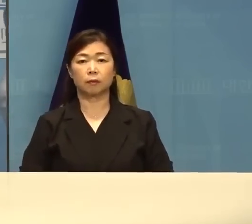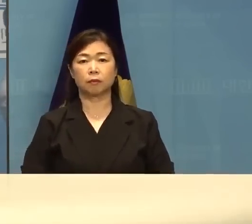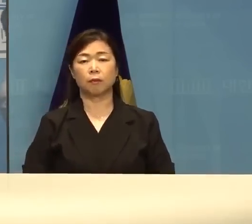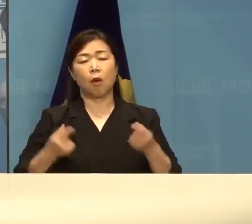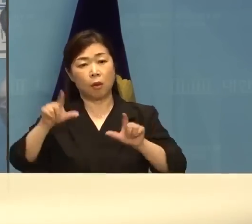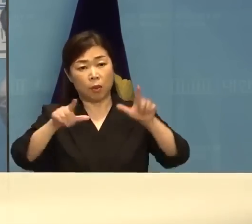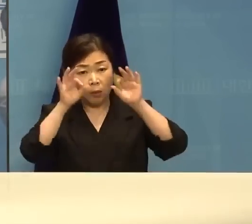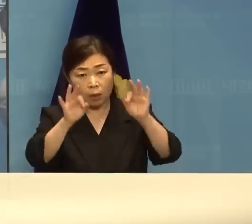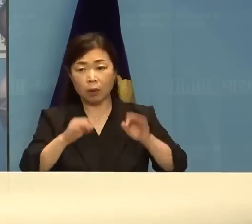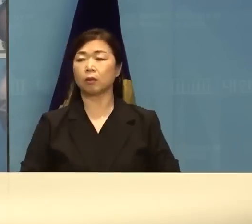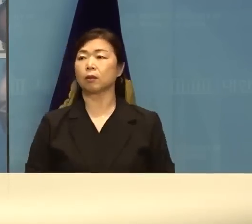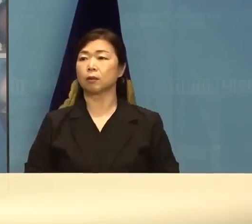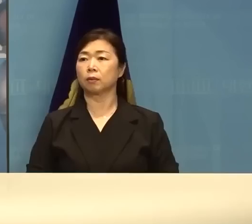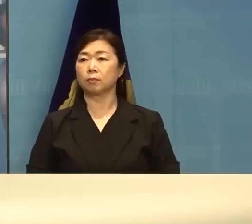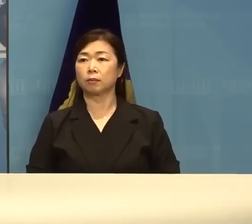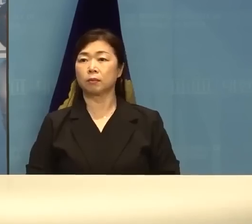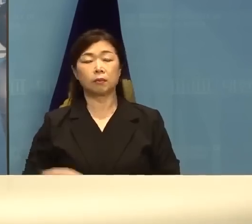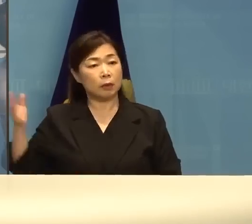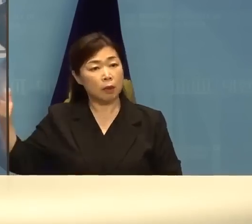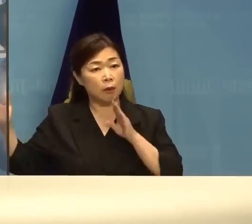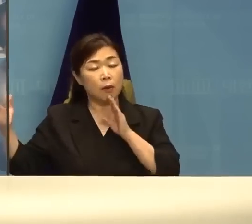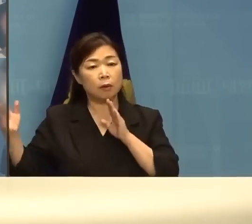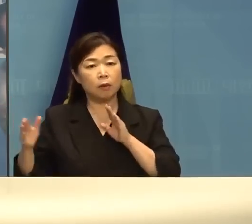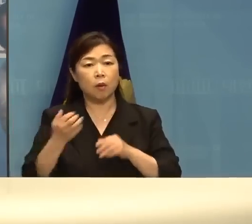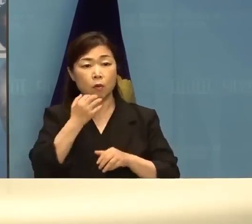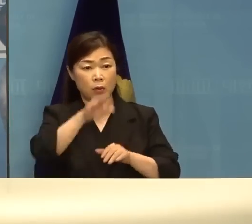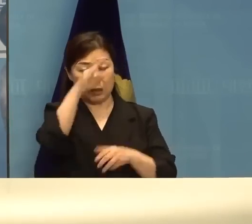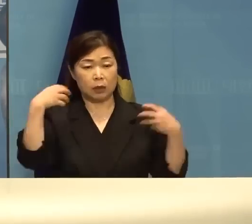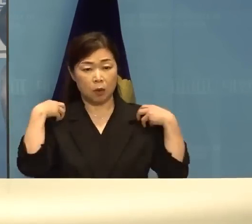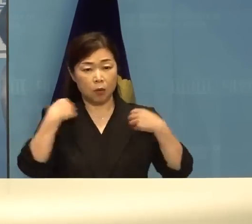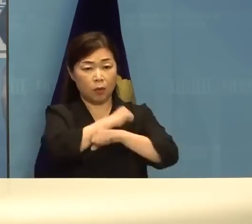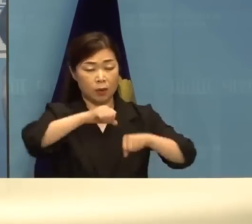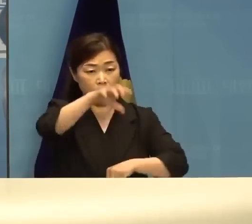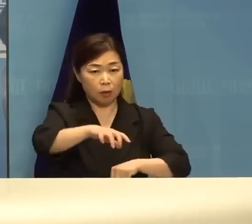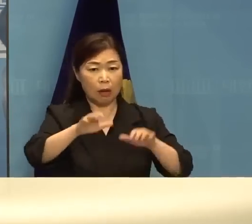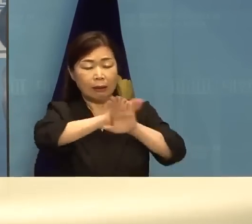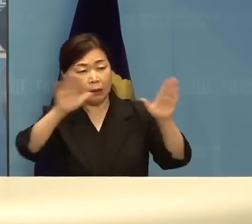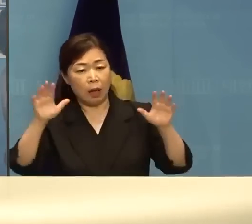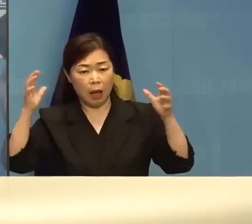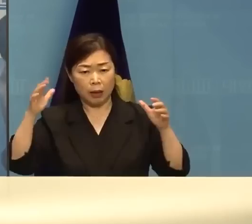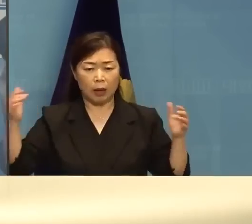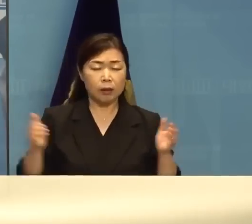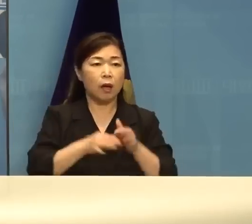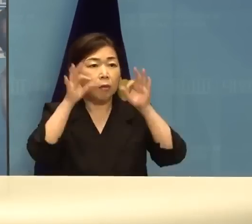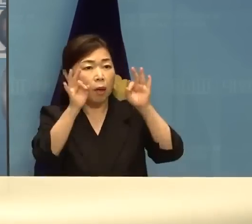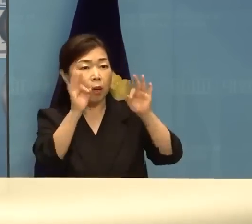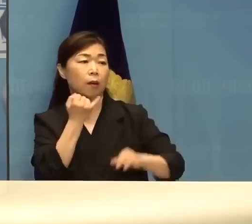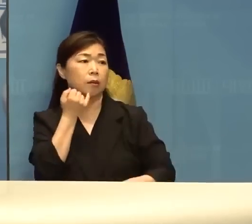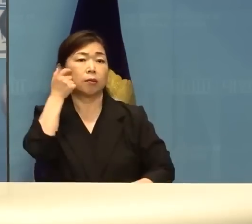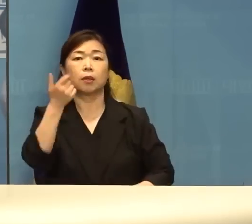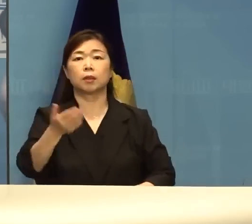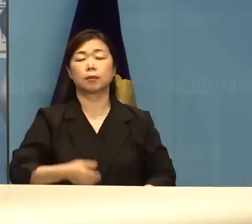이런 모습을 보십시오. 이게 과연 지금 시청광장에서 대낮에 어린애들까지 다 모이는 자리에서 이게 가능한